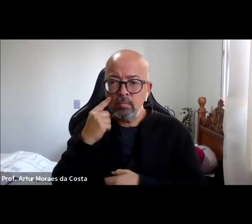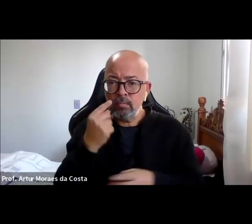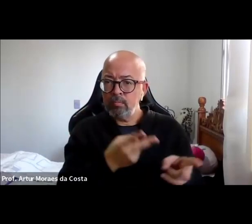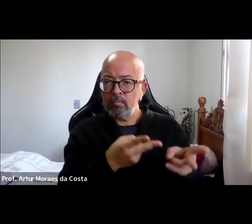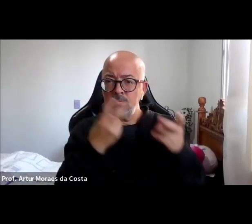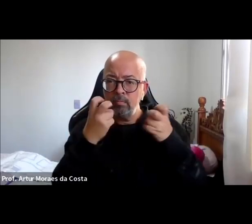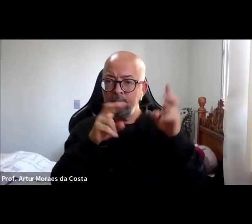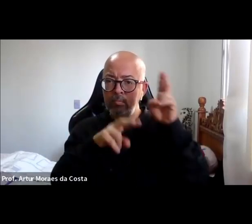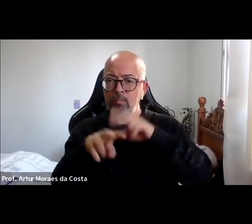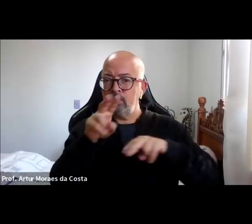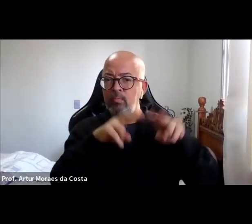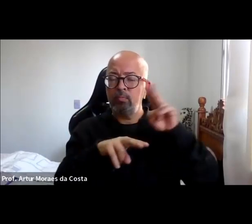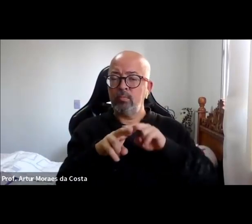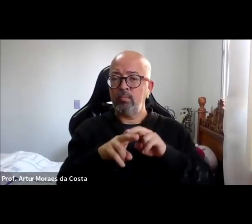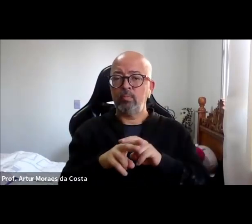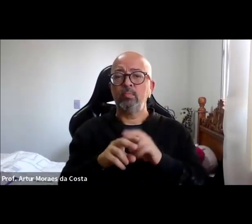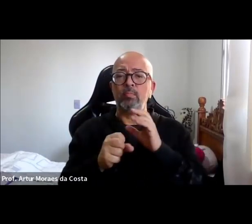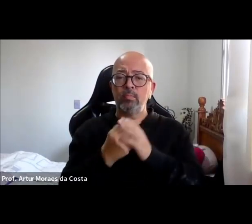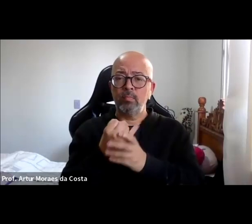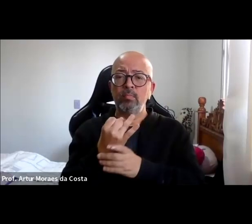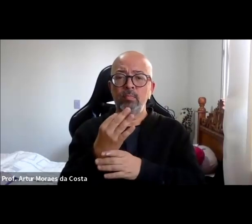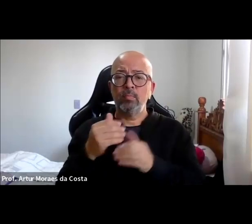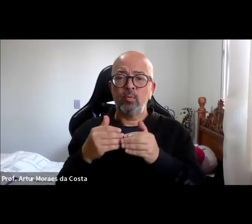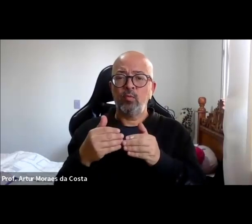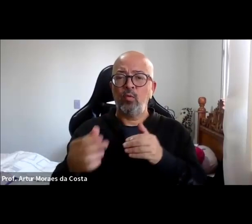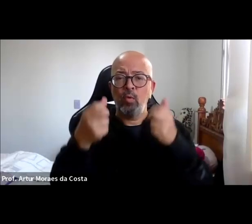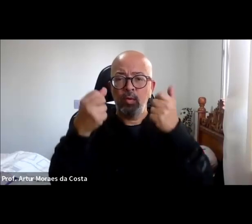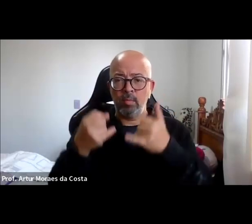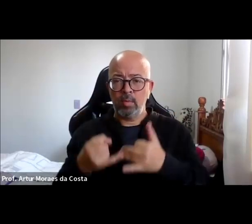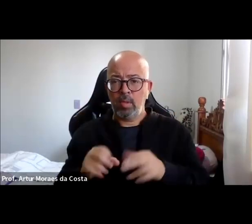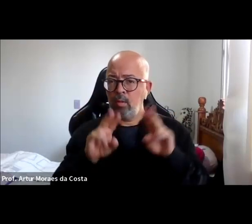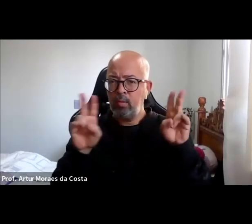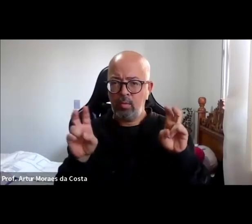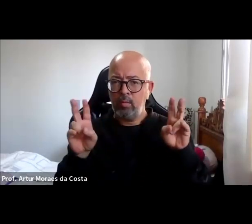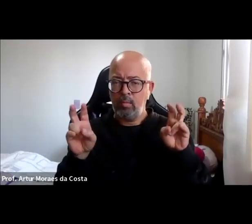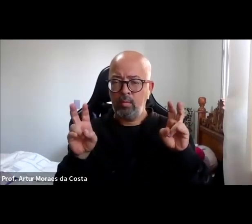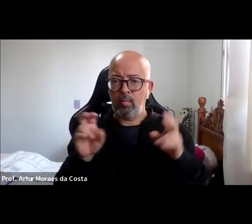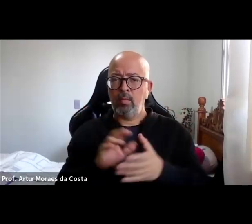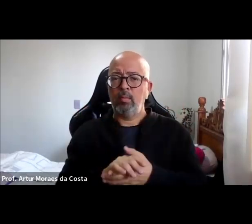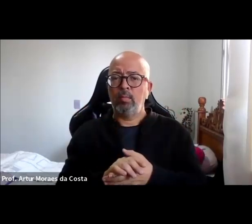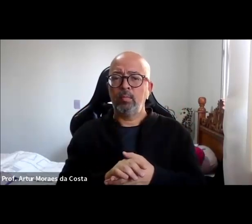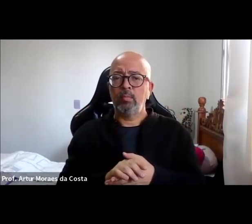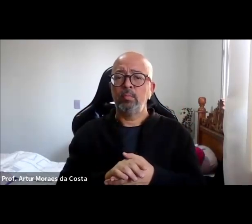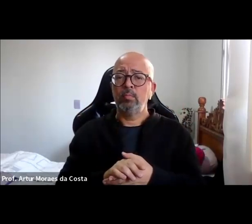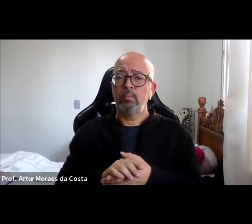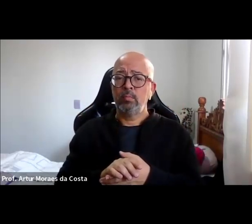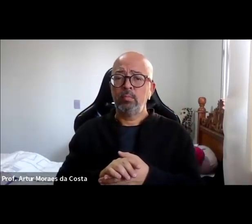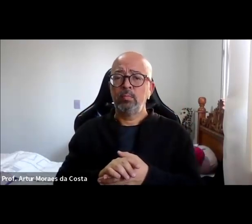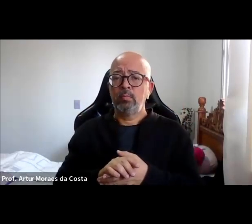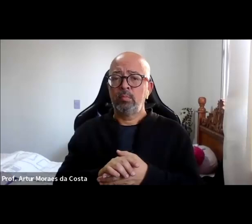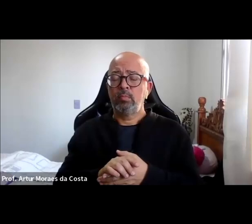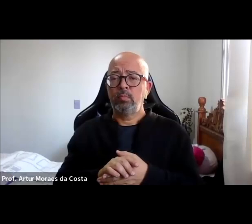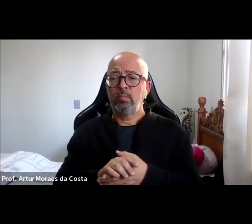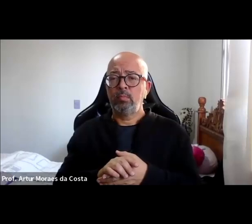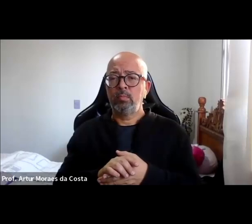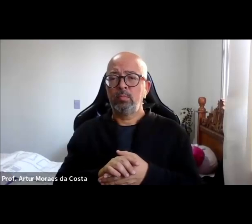ejemplo eh eh hay sistemas de comunicación que yo puedo decir que son como tan fríos